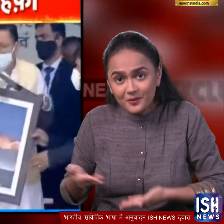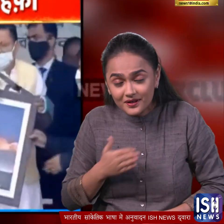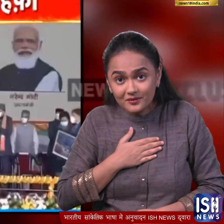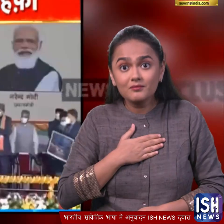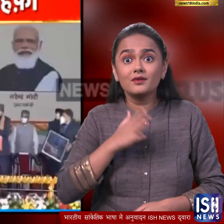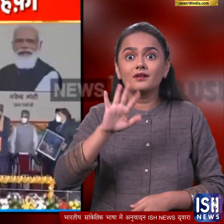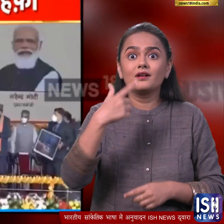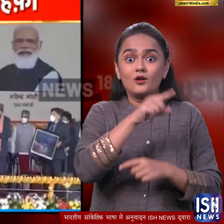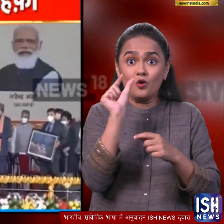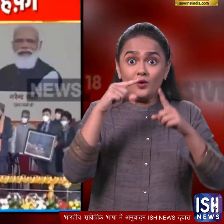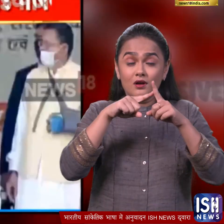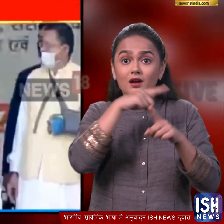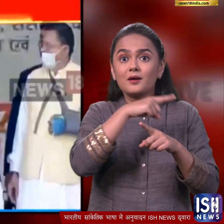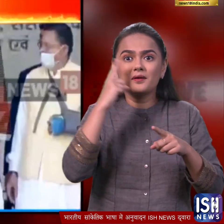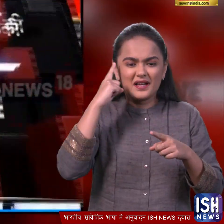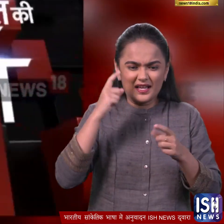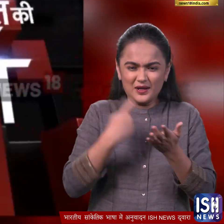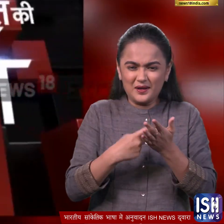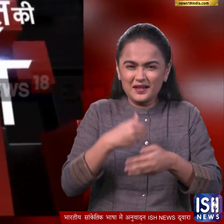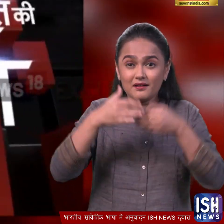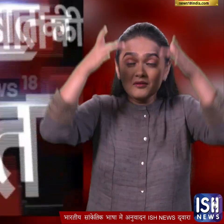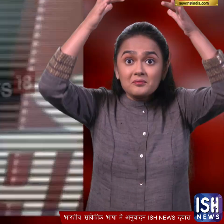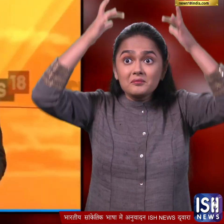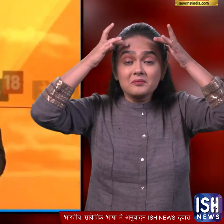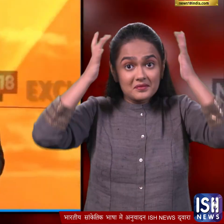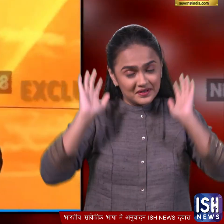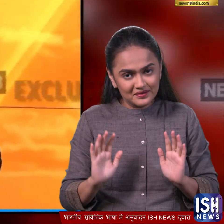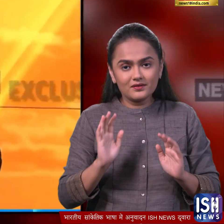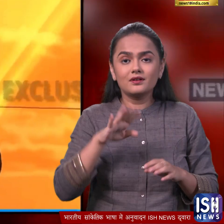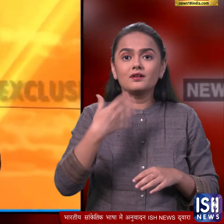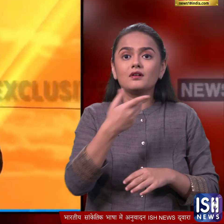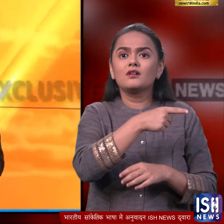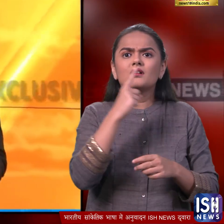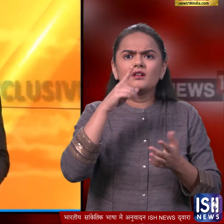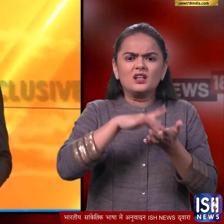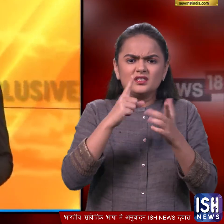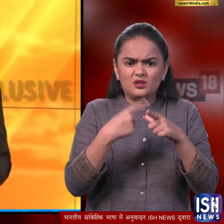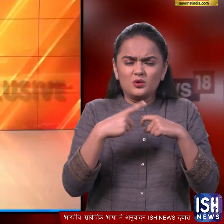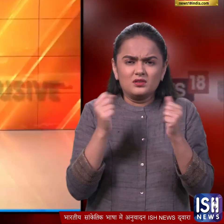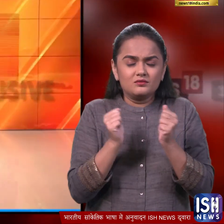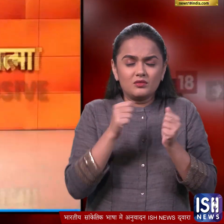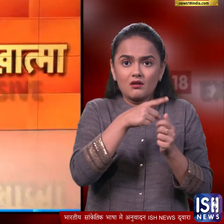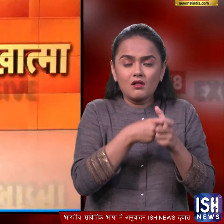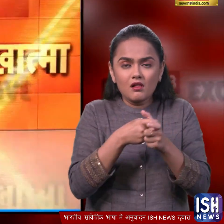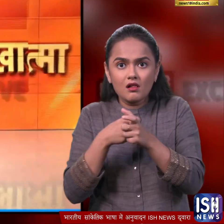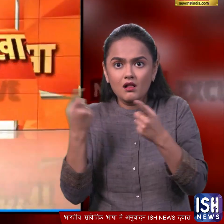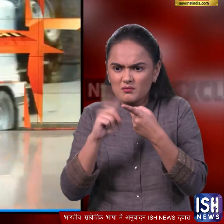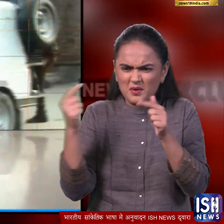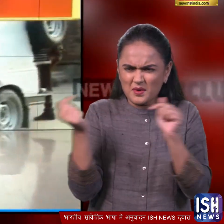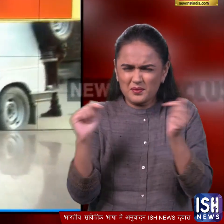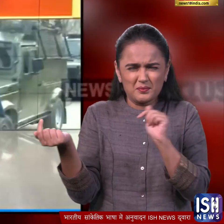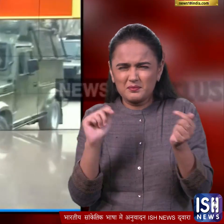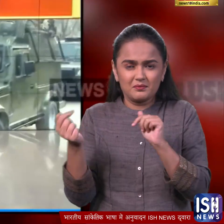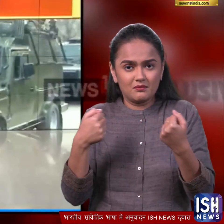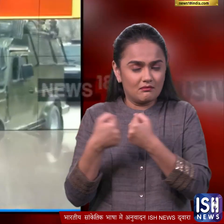किया। उन्हें उत्तराखंड की पारंपरिक टोपी भी पहनाई गई। जम्मू कश्मीर के अनंतनाग और कुलगाम में आतंकियों और सुरक्षा बल के जवानों के बीच मुठभेड़